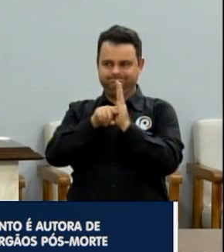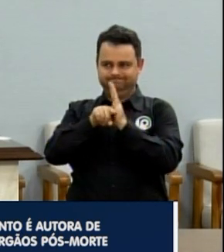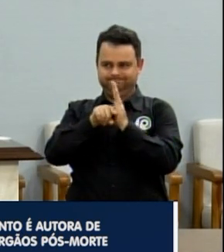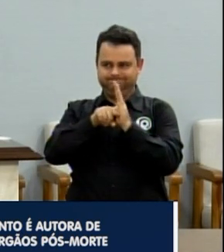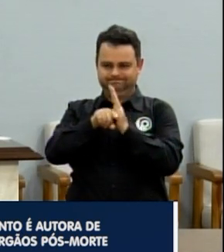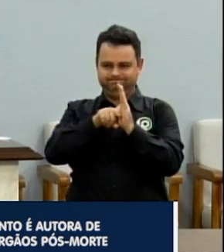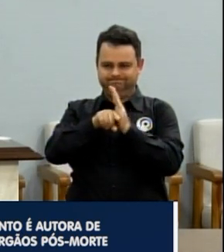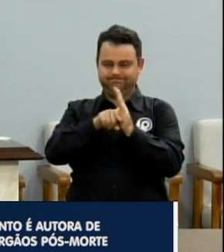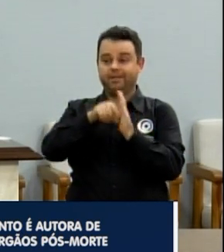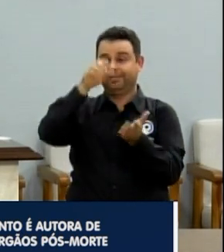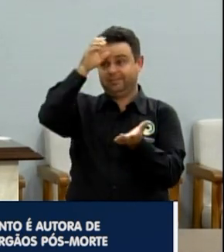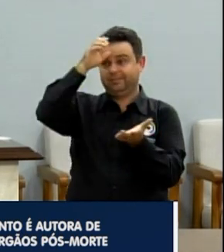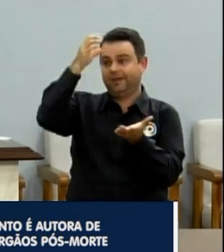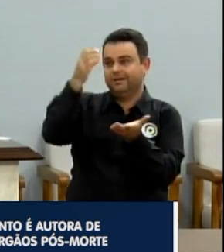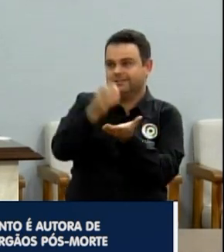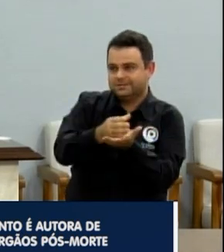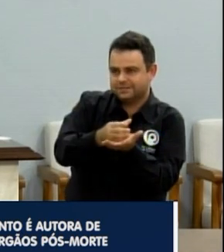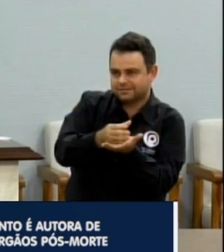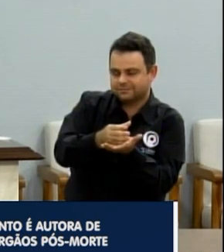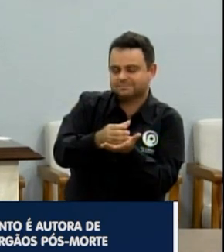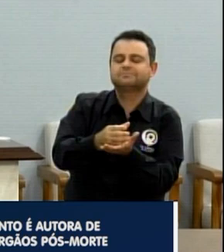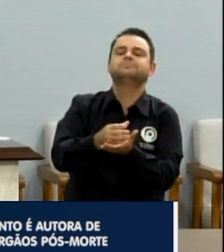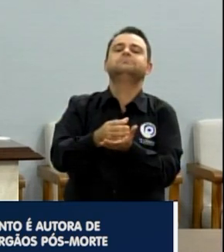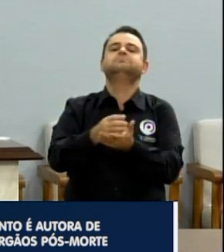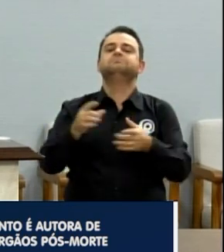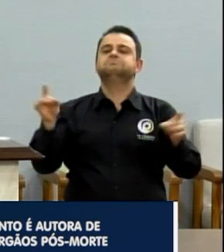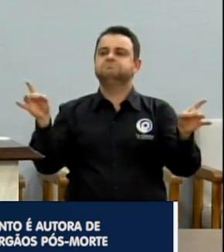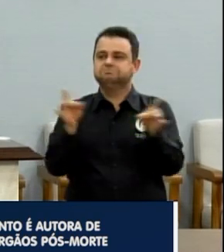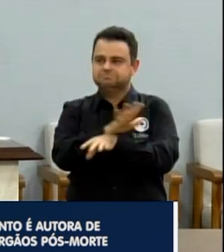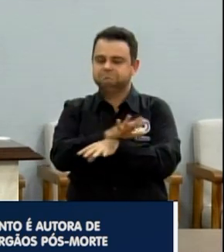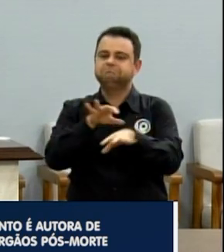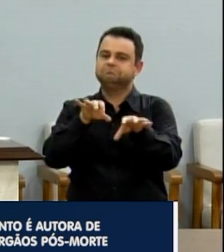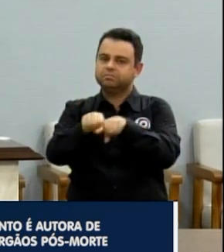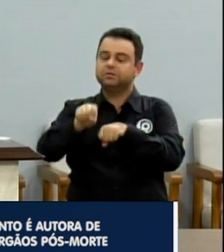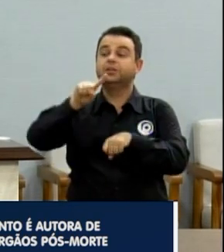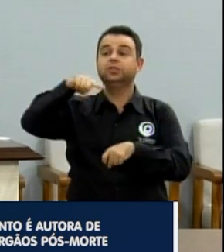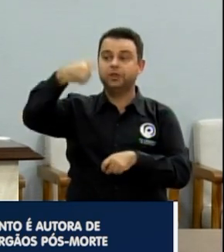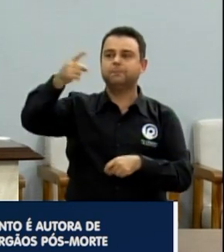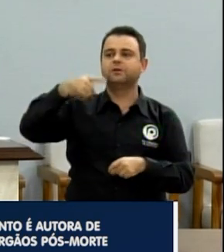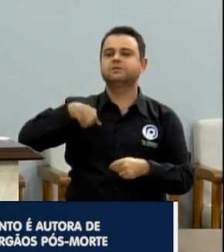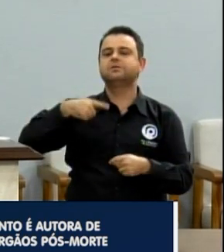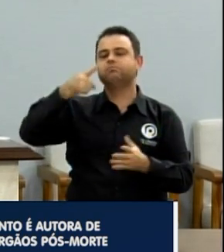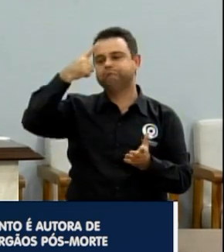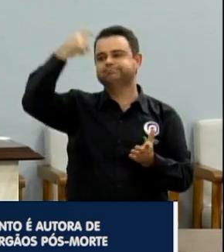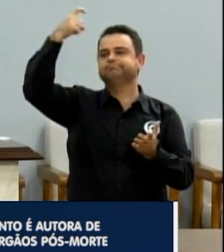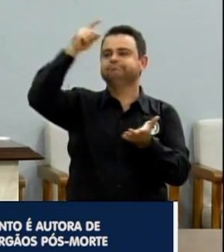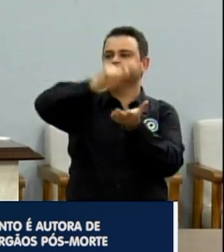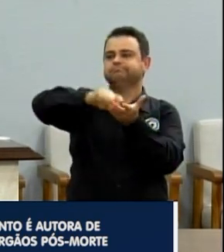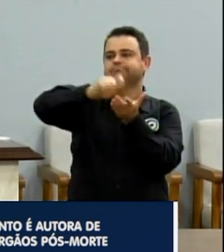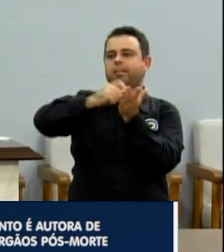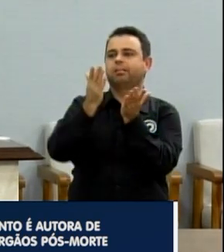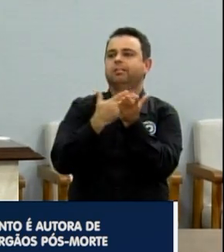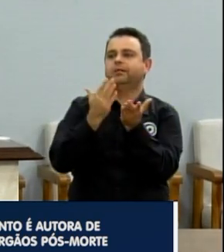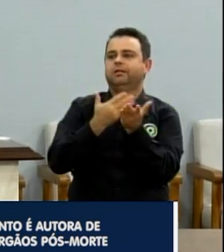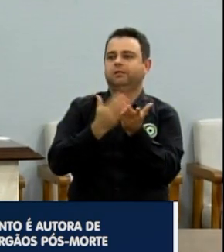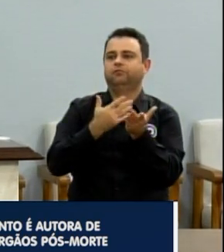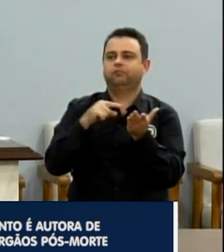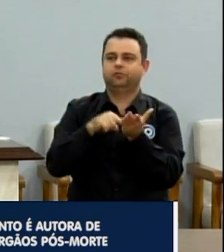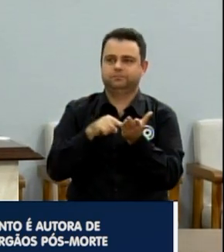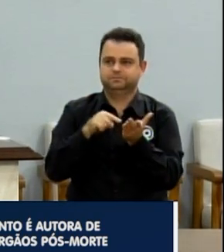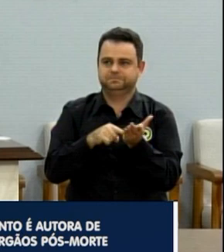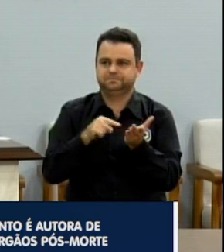livro, para deixar claro a necessidade de modificação da lei atual de transplantes, e mesmo que a lei atual ela